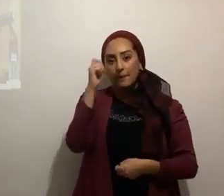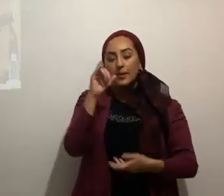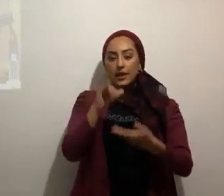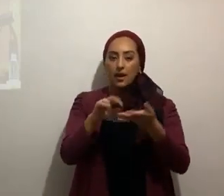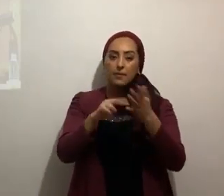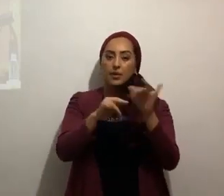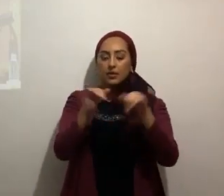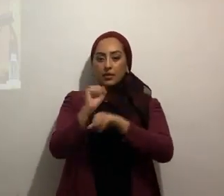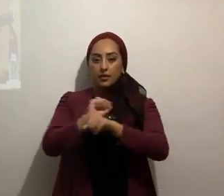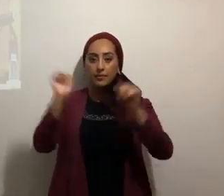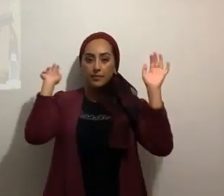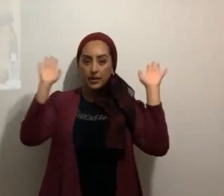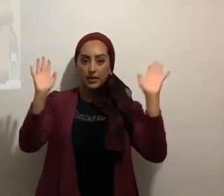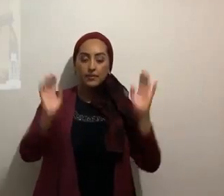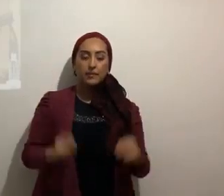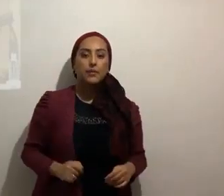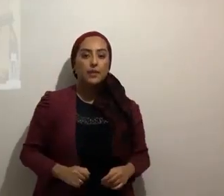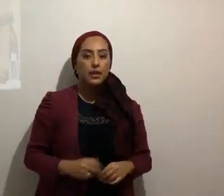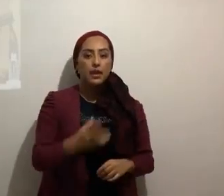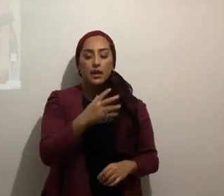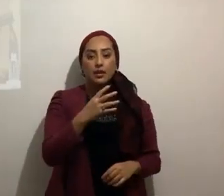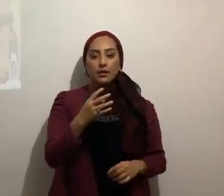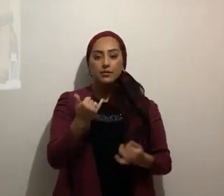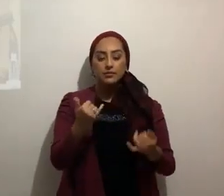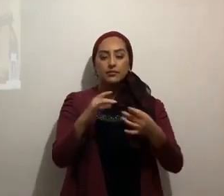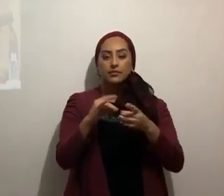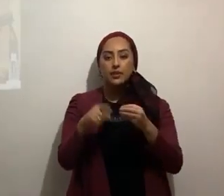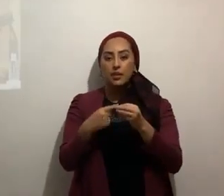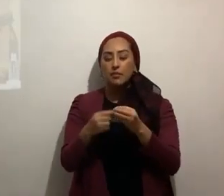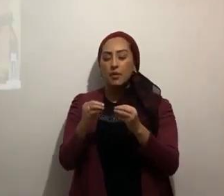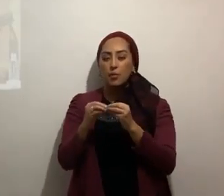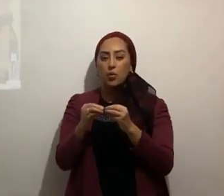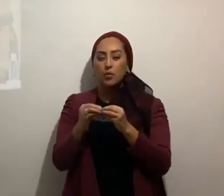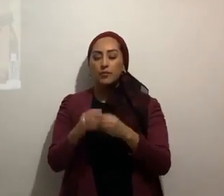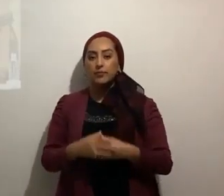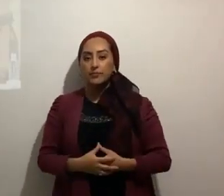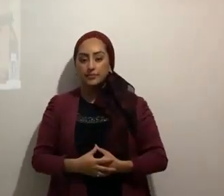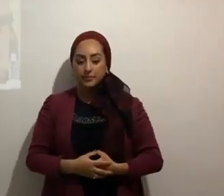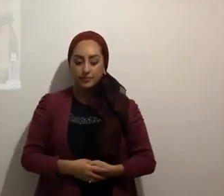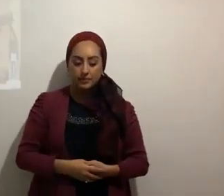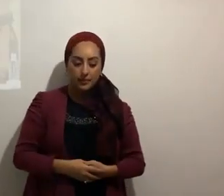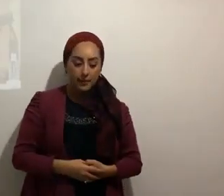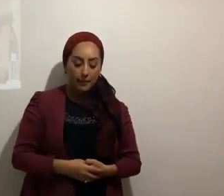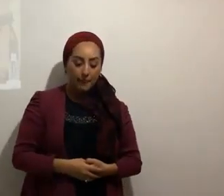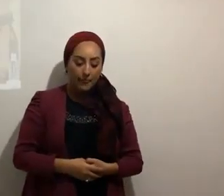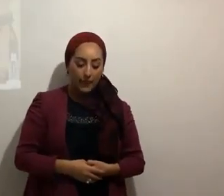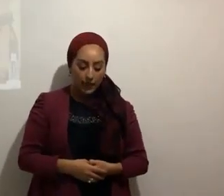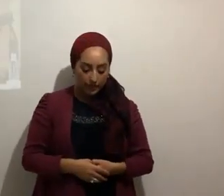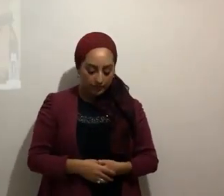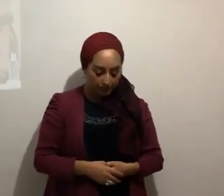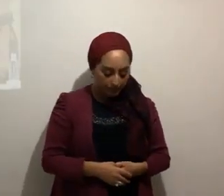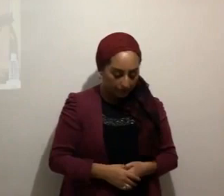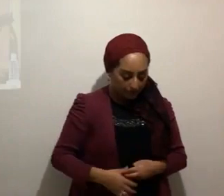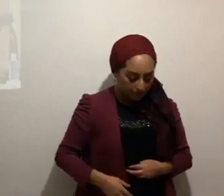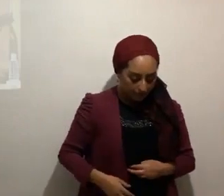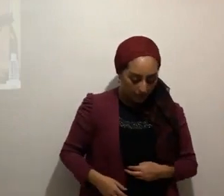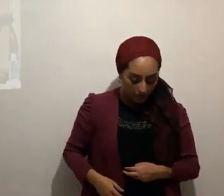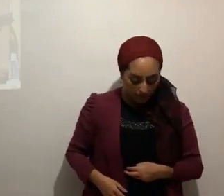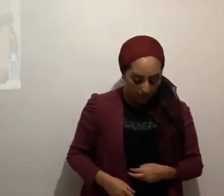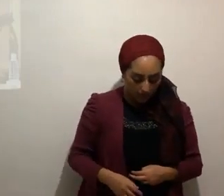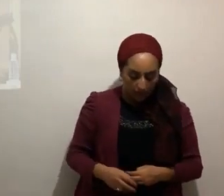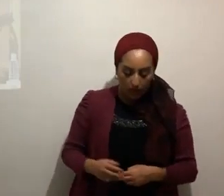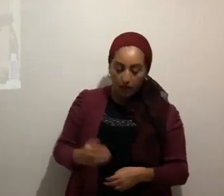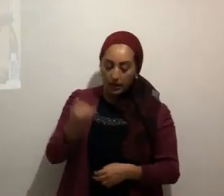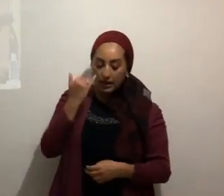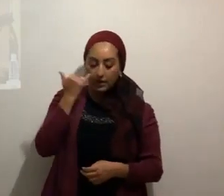los milagros. Y las señales, ahorita vamos a distinguir, ya lo dije en alguna administración. Entonces, si Yahshua no abolió